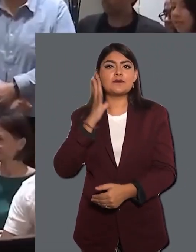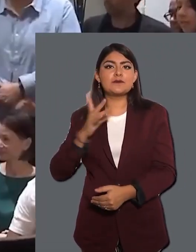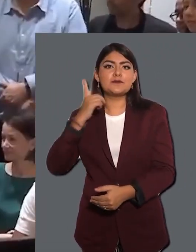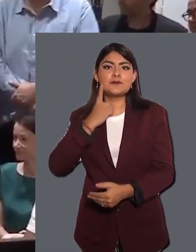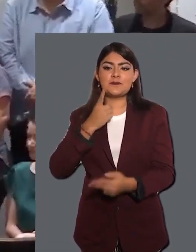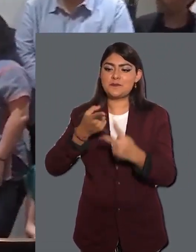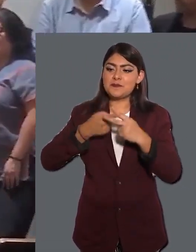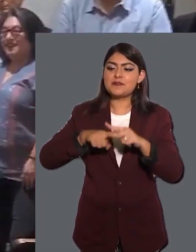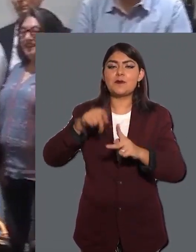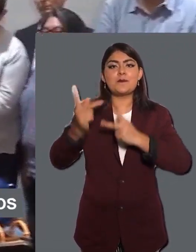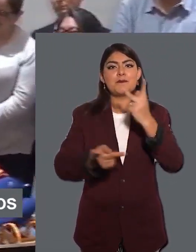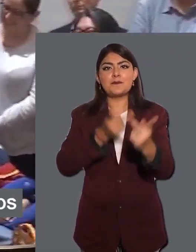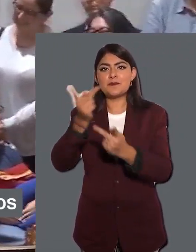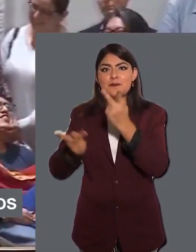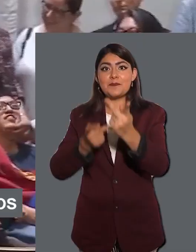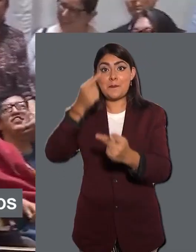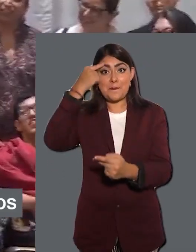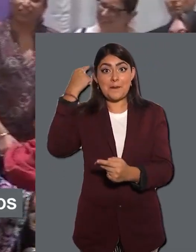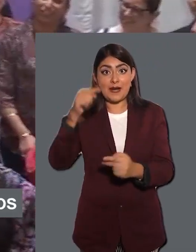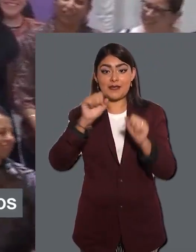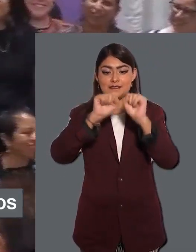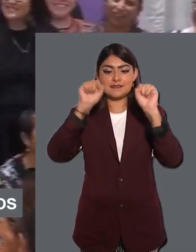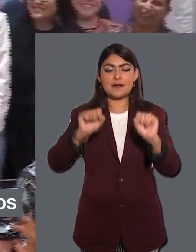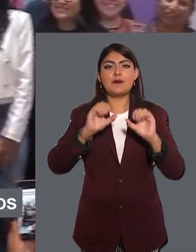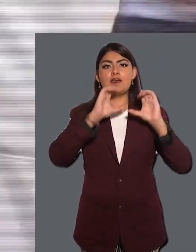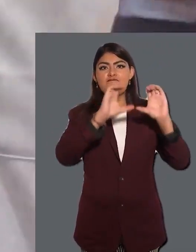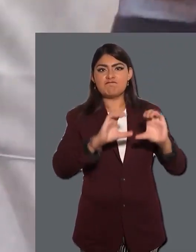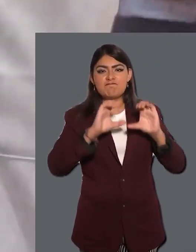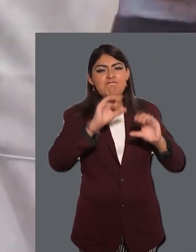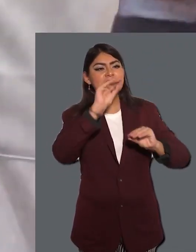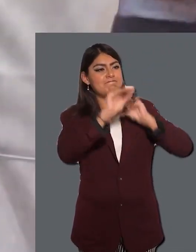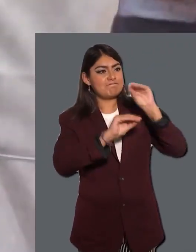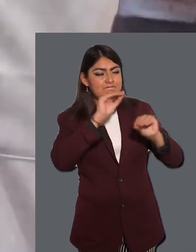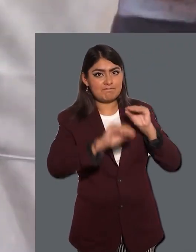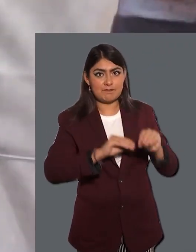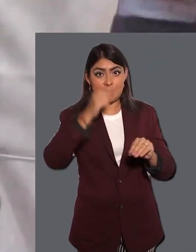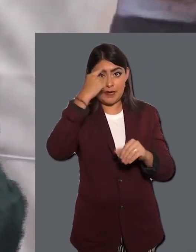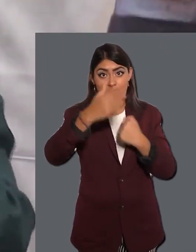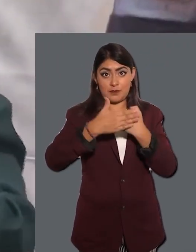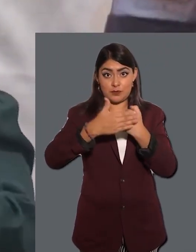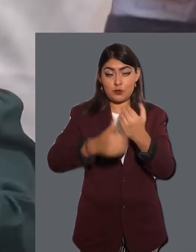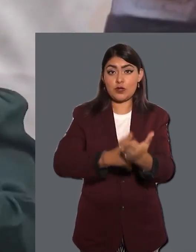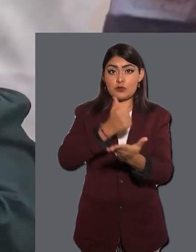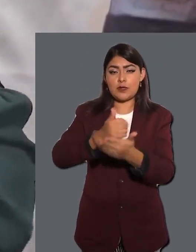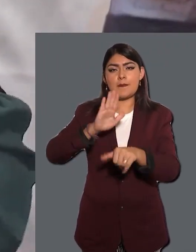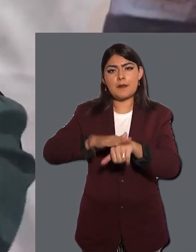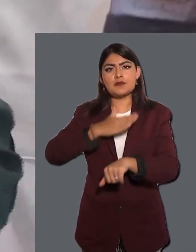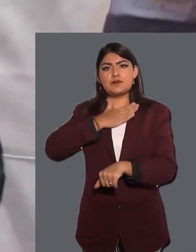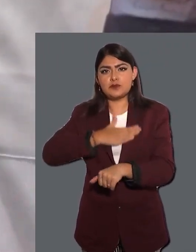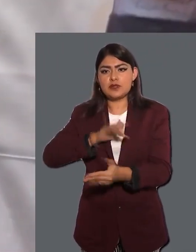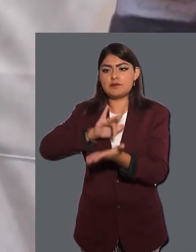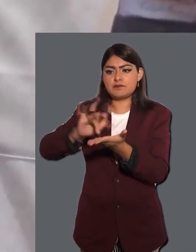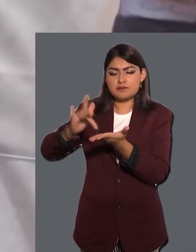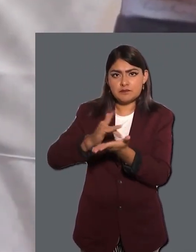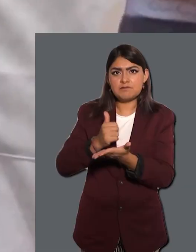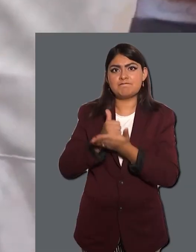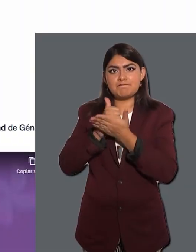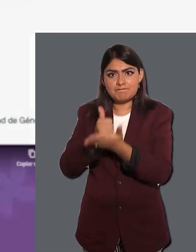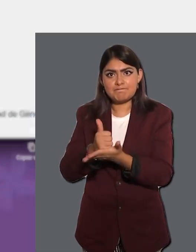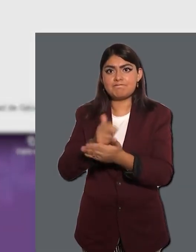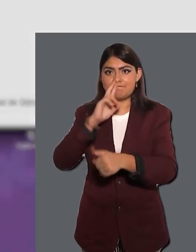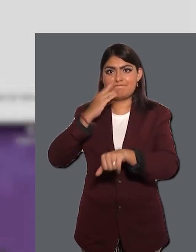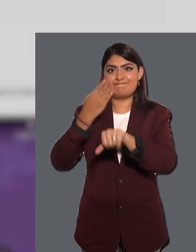México ha iniciado la preconsulta para construir el sistema de cuidados, un paso fundamental hacia una ciudad más justa, solidaria y